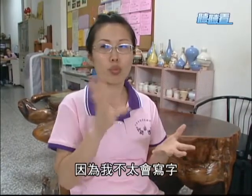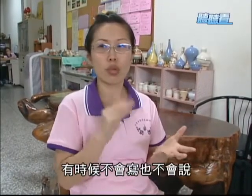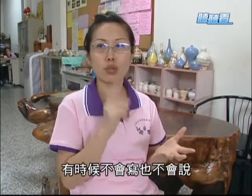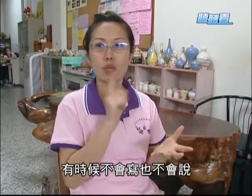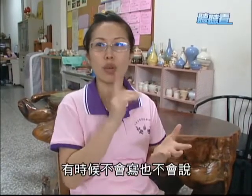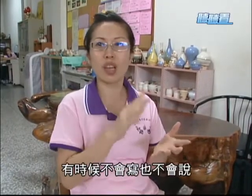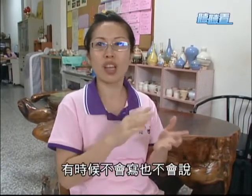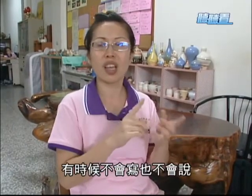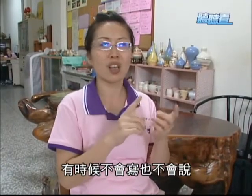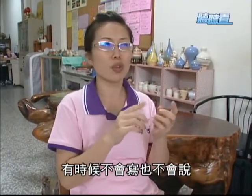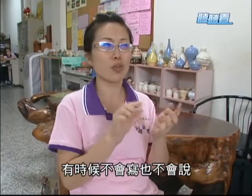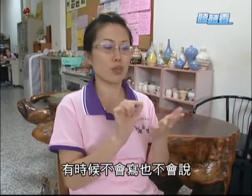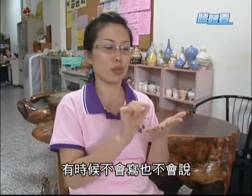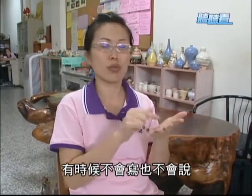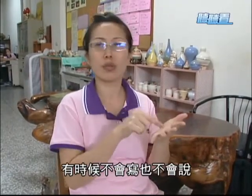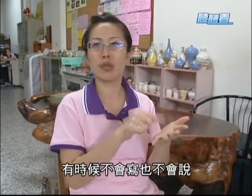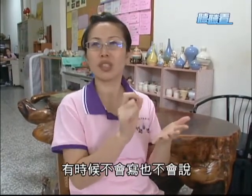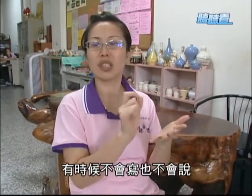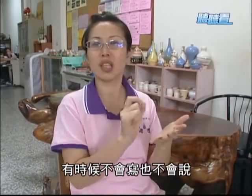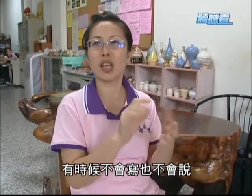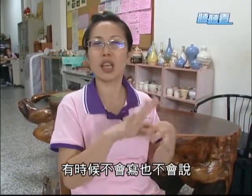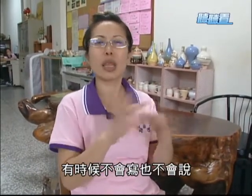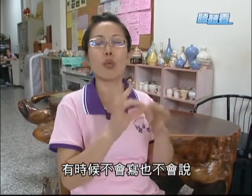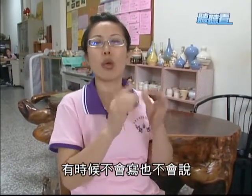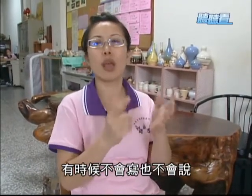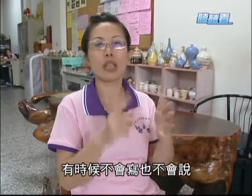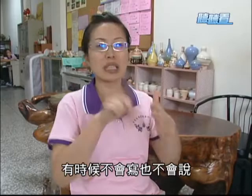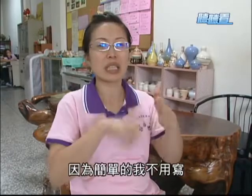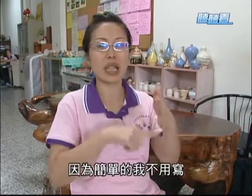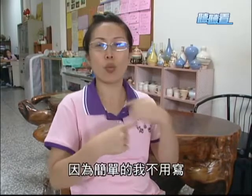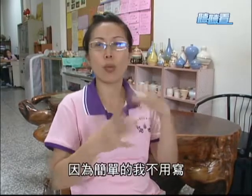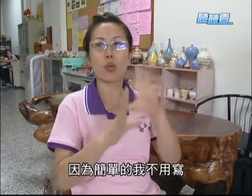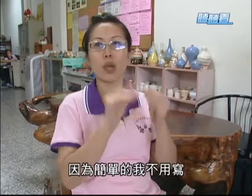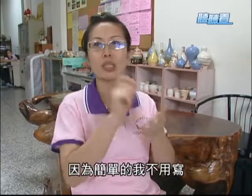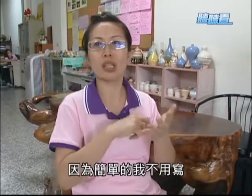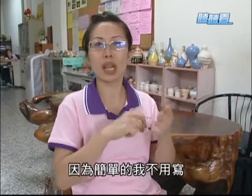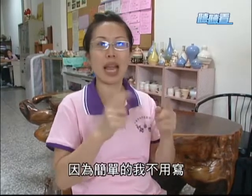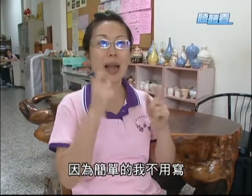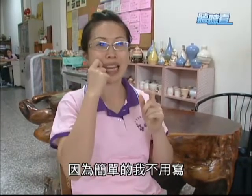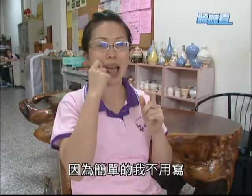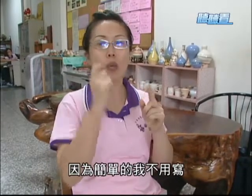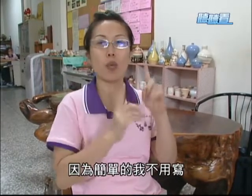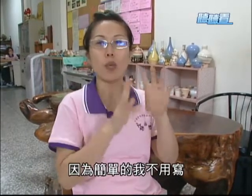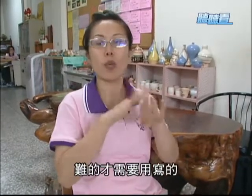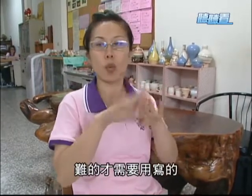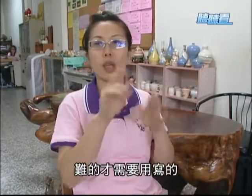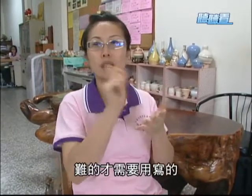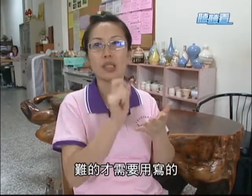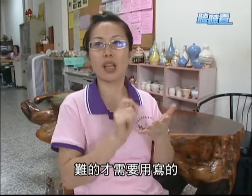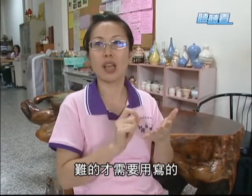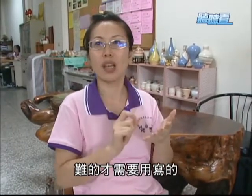候不会写也不会说，因为简单的我不用写，难的才需要用写